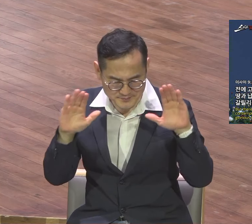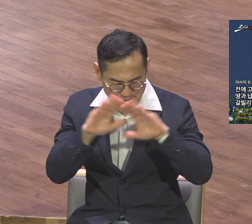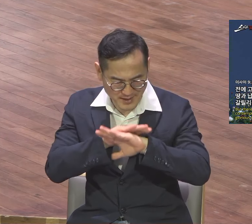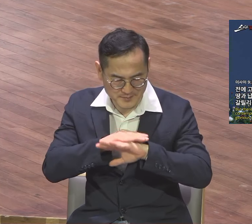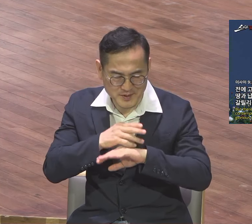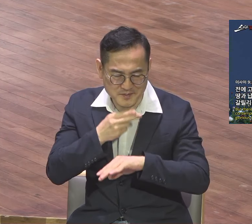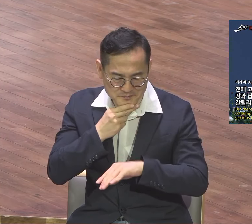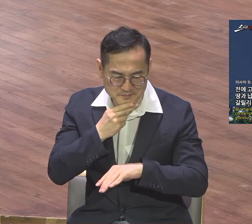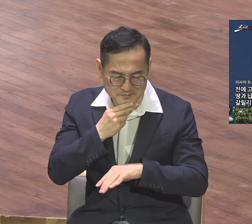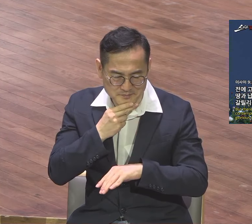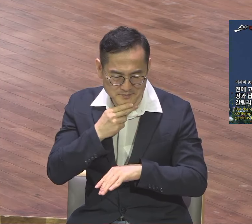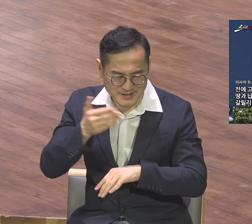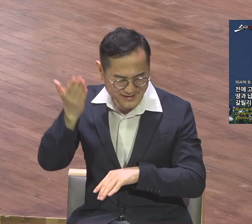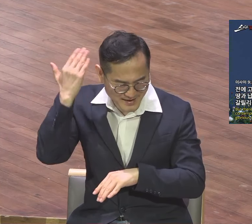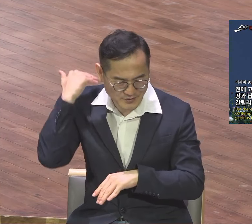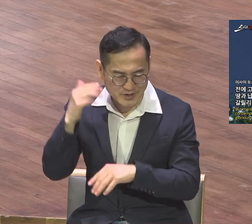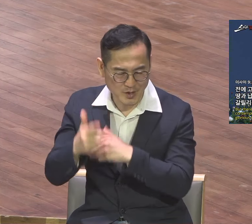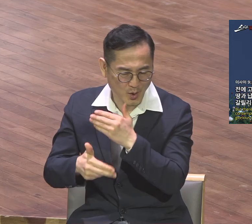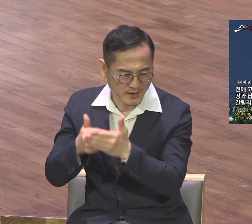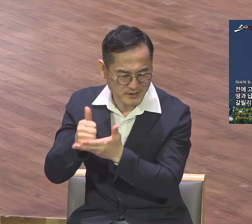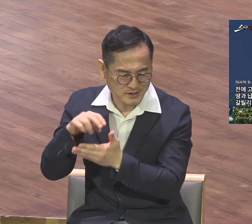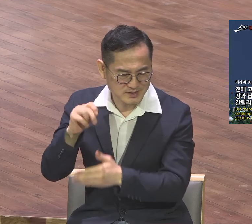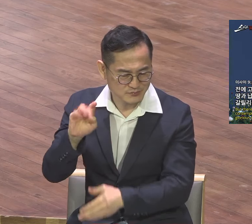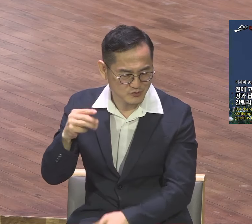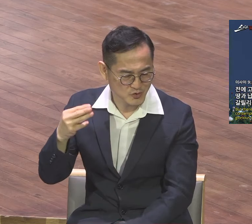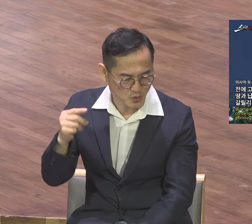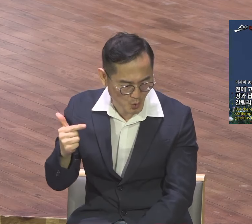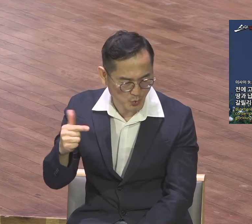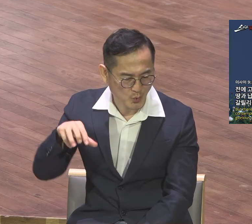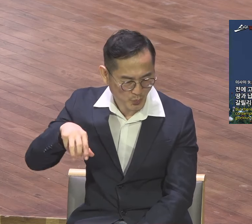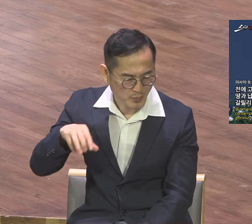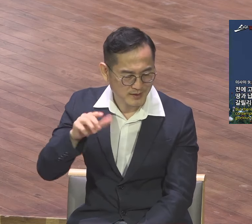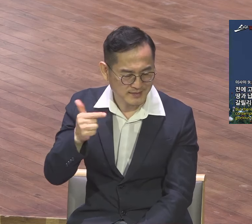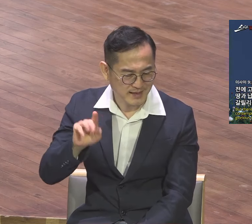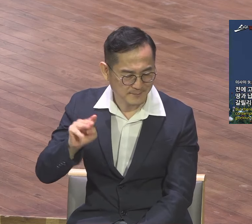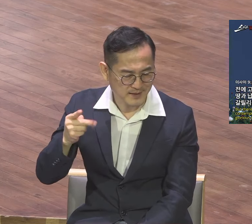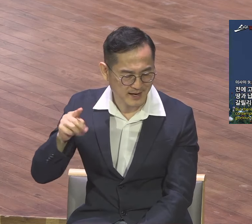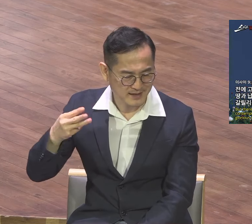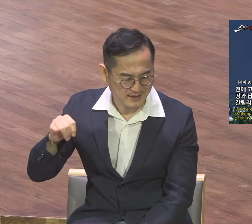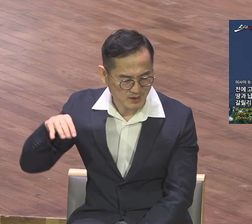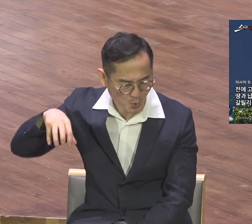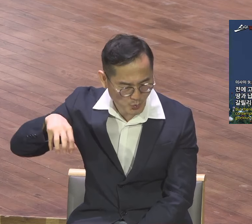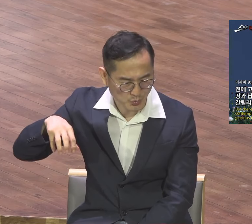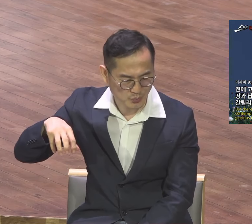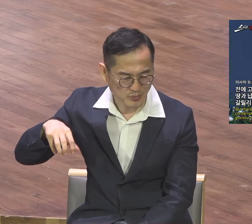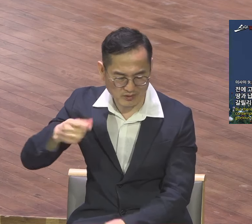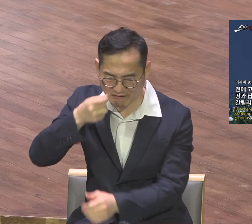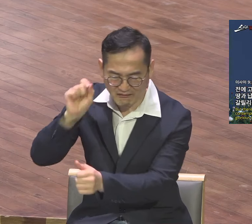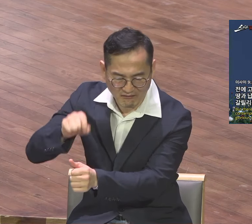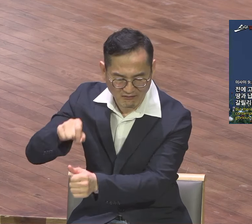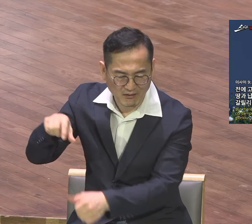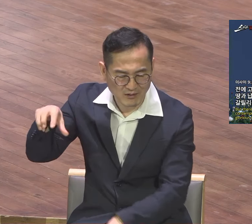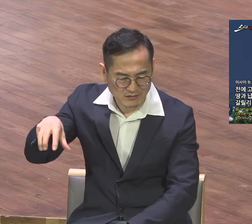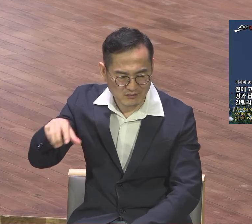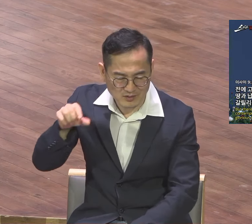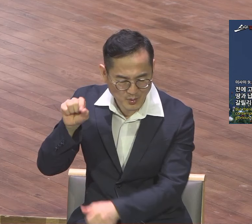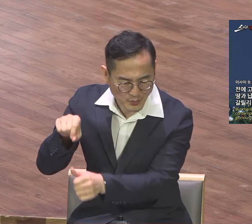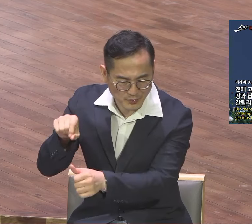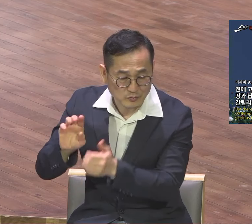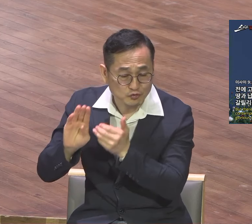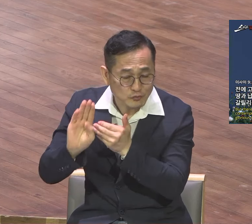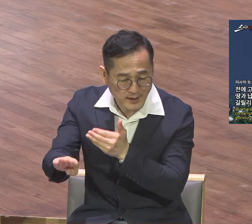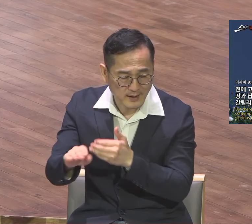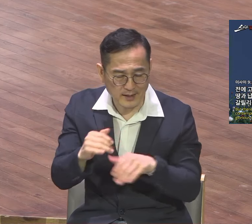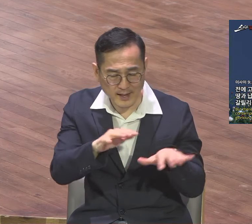허감이 없으리로다. 옛적에는 여호와께서 스불론 땅과 납달리 땅이 멸시를 당하게 하였더니